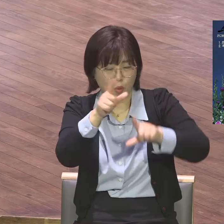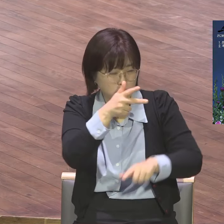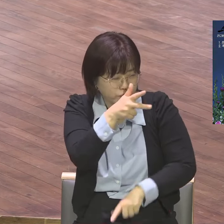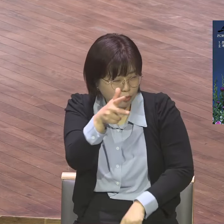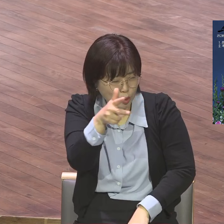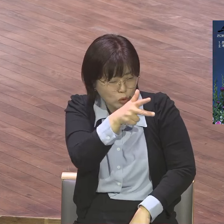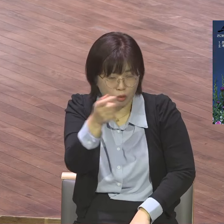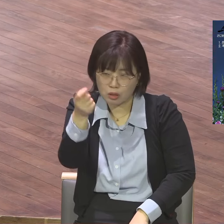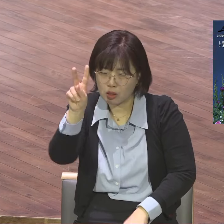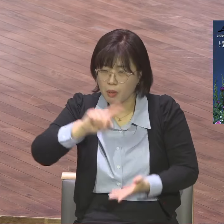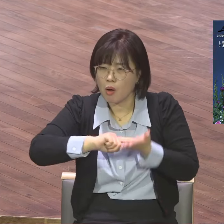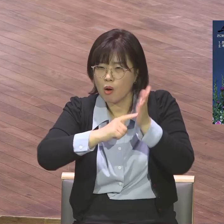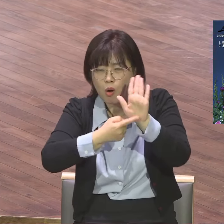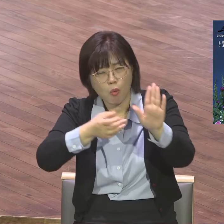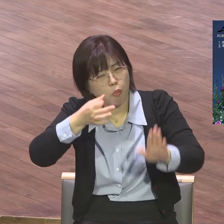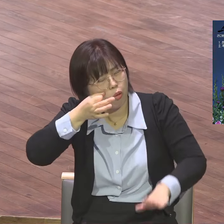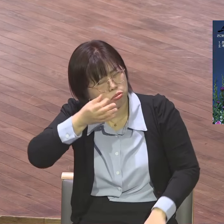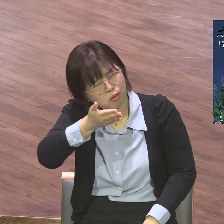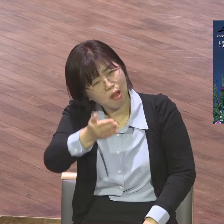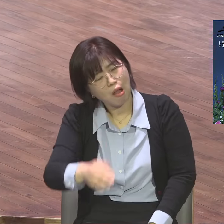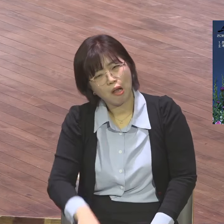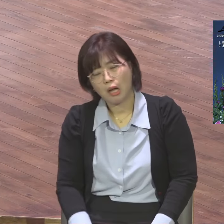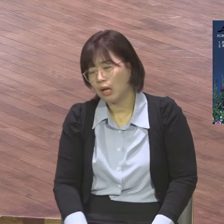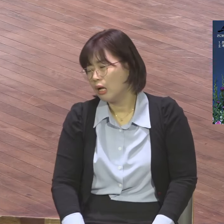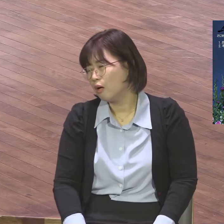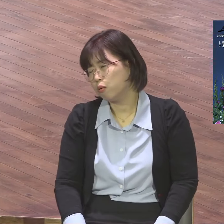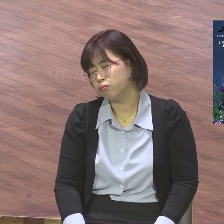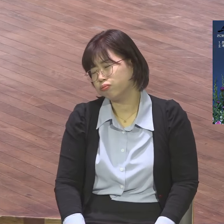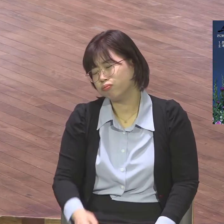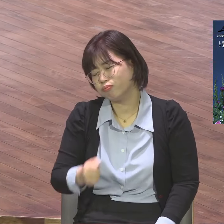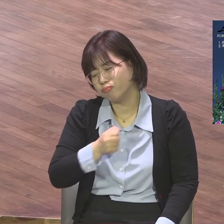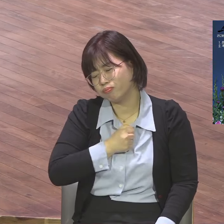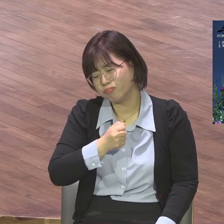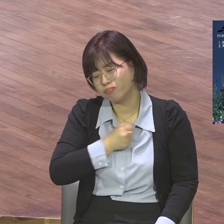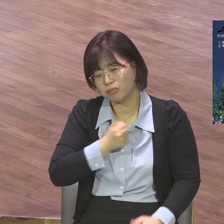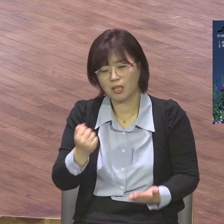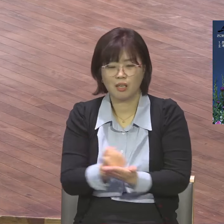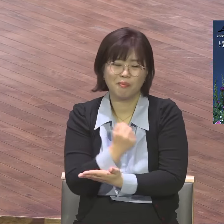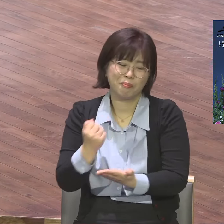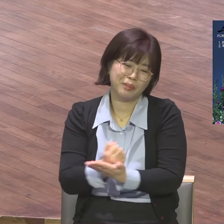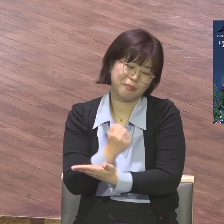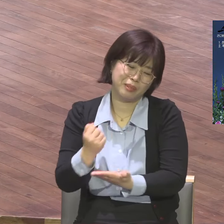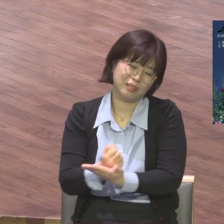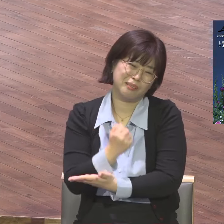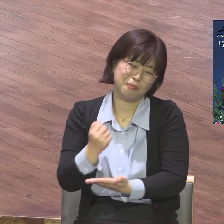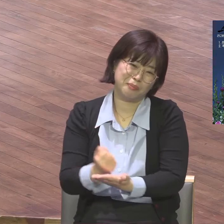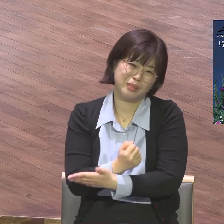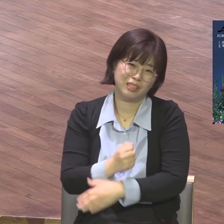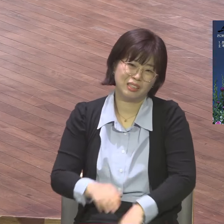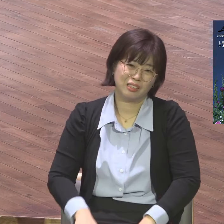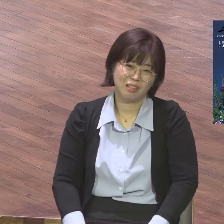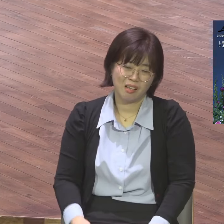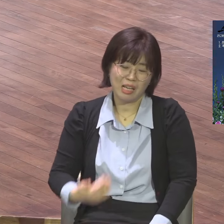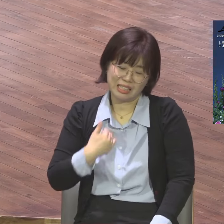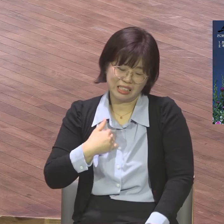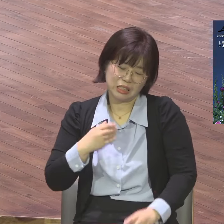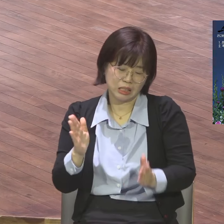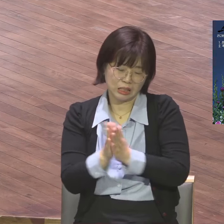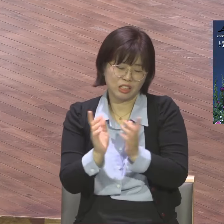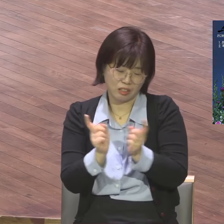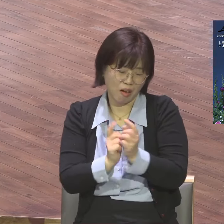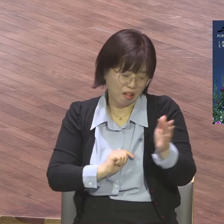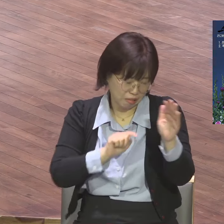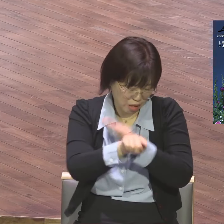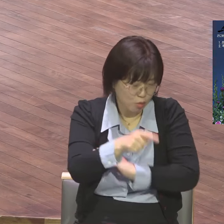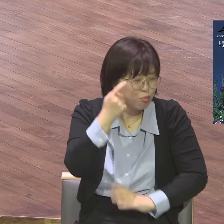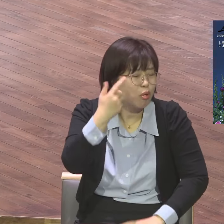전도 대상자들. 스님 만나거든. 오늘 당신 죽으면 극락갈 자신 있어요? 물어보라니까. 절대 답